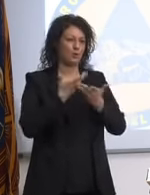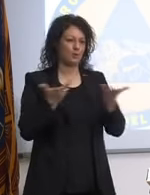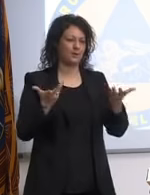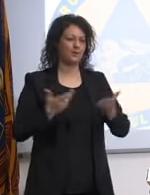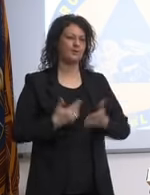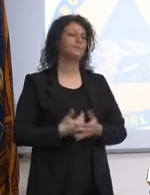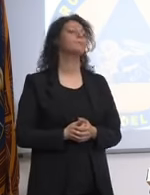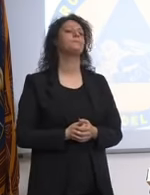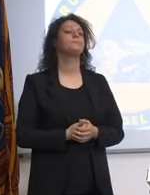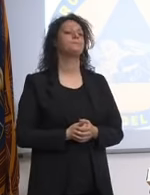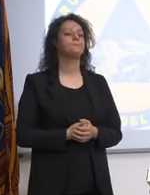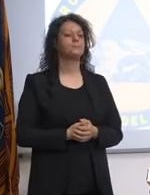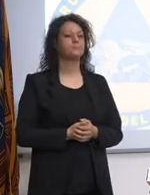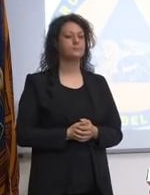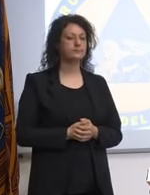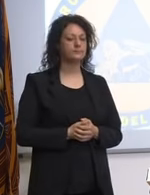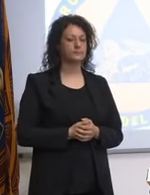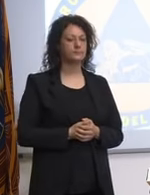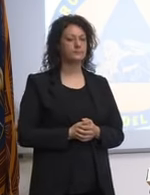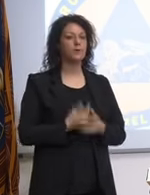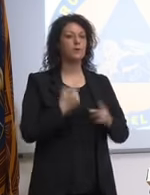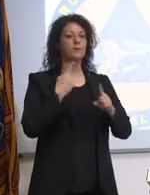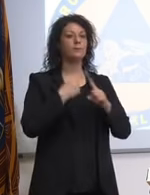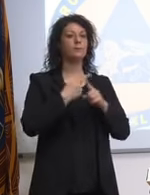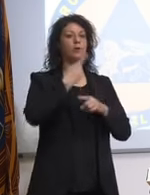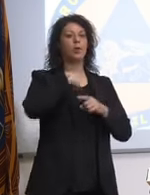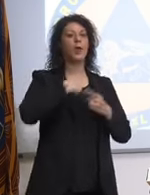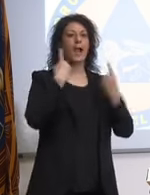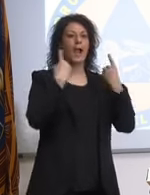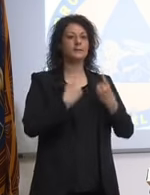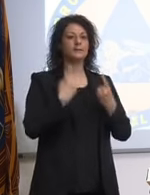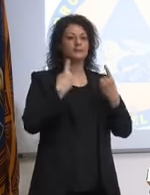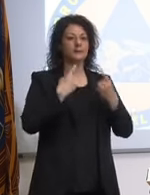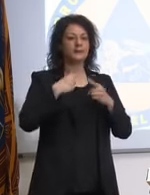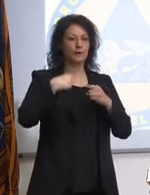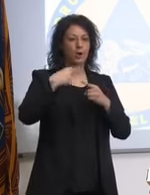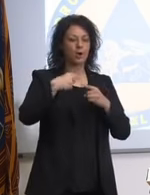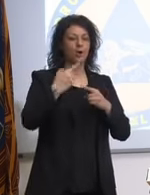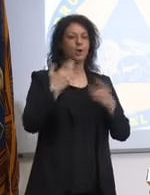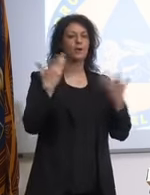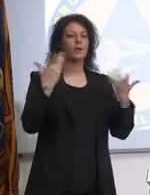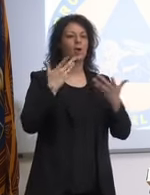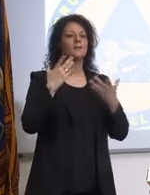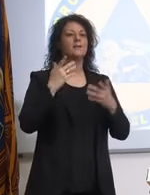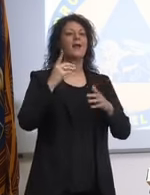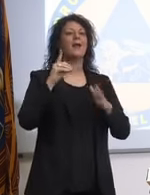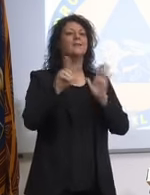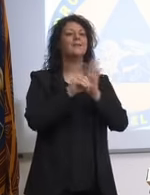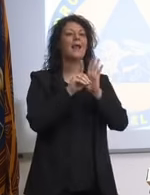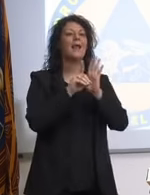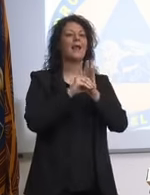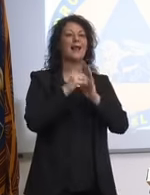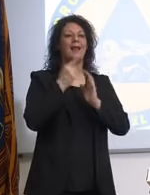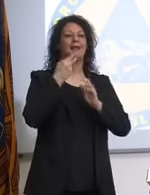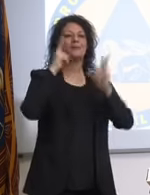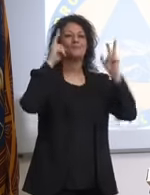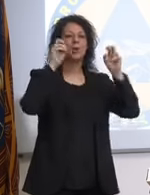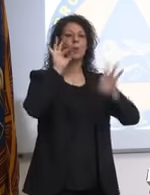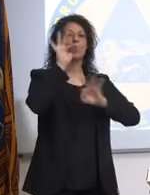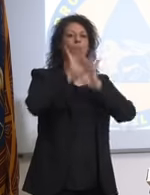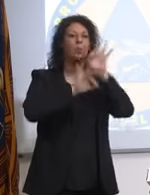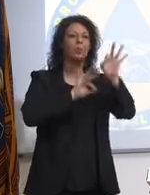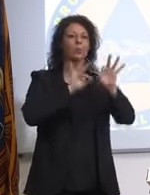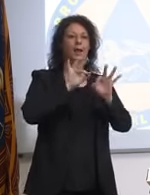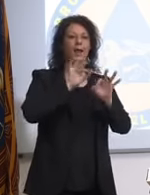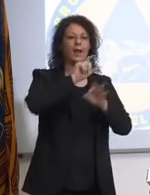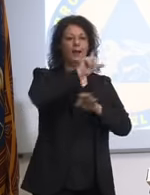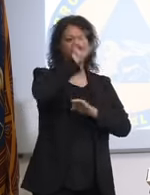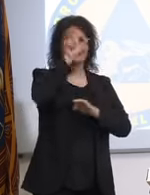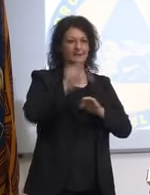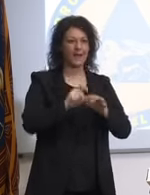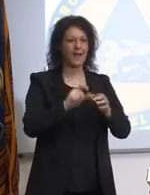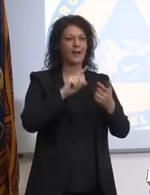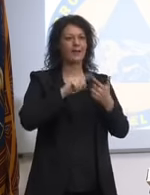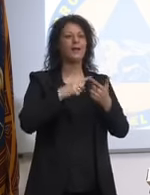frattempo noi attendiamo anche che vengano pubblicati i due decreti, il Cura Italia e il rilancio, perché anche da quelli peschiamo il